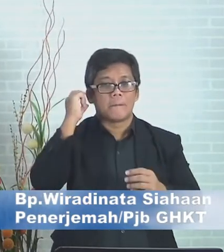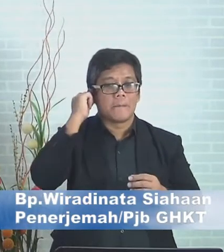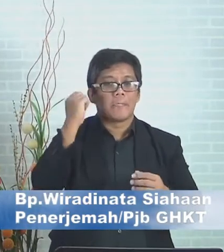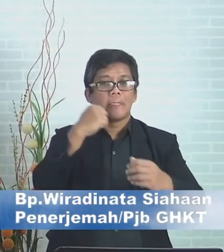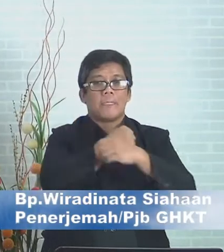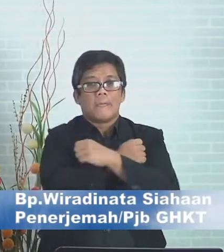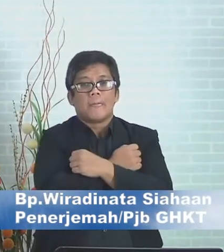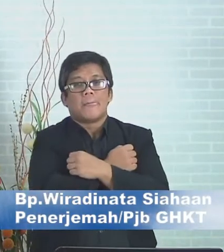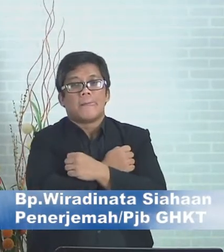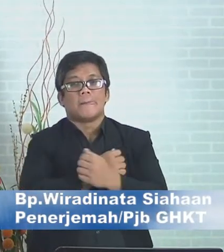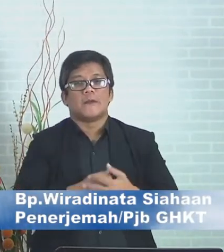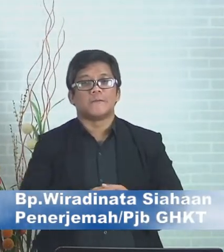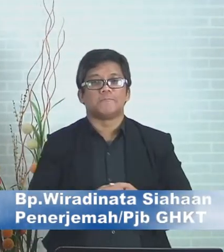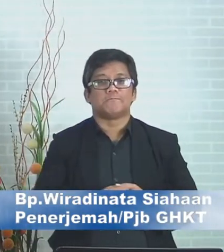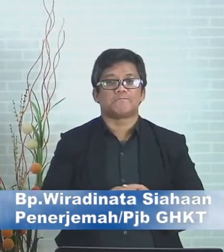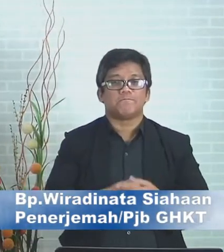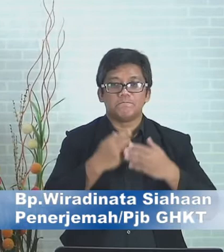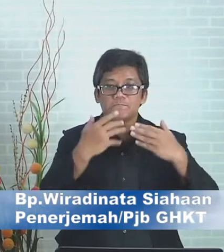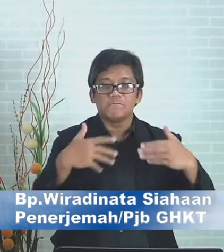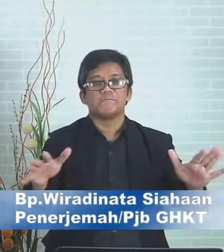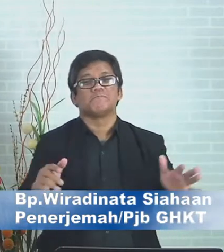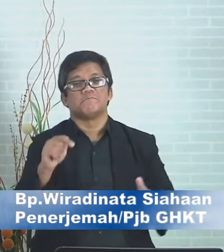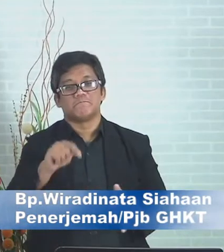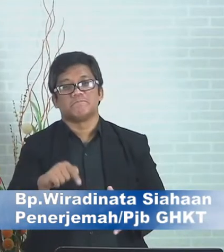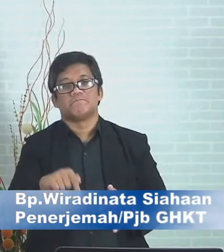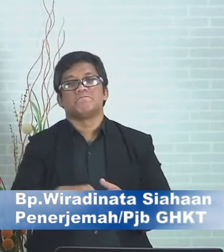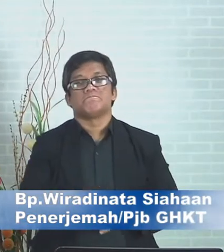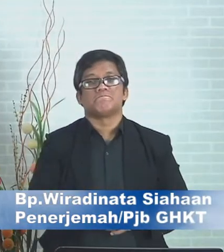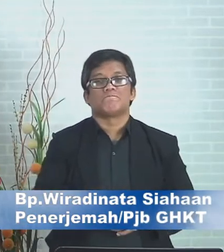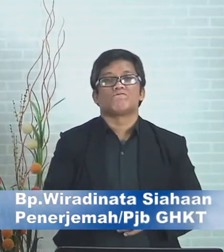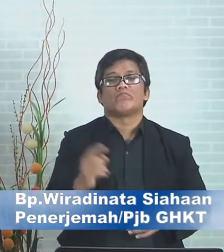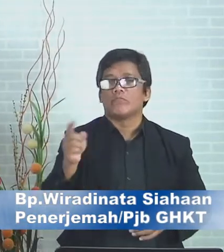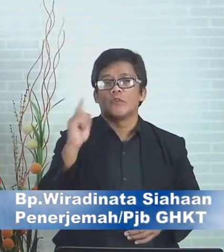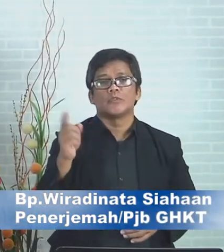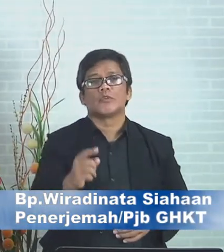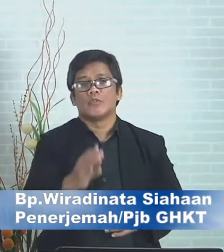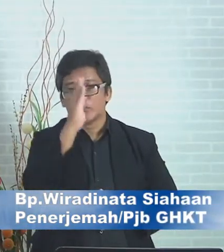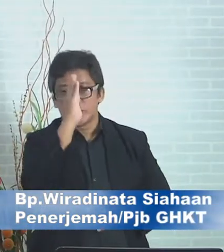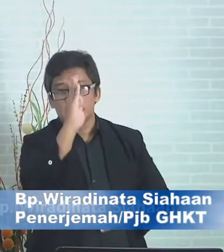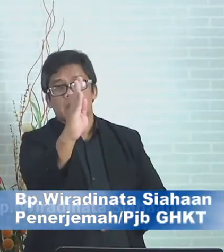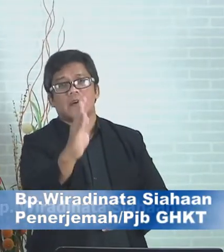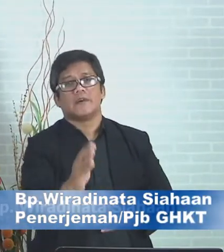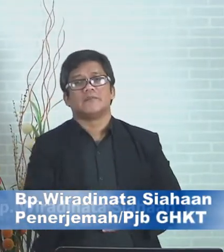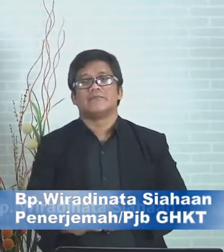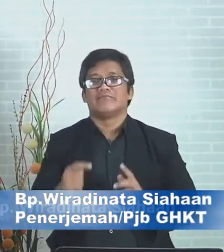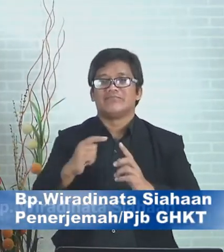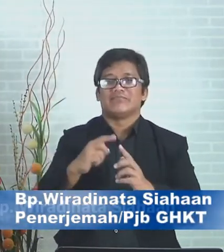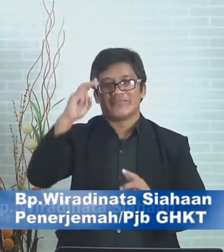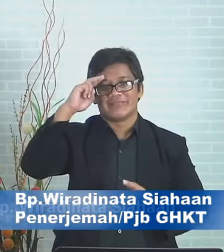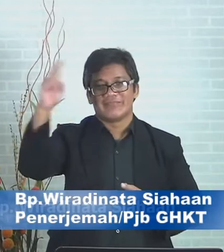sebelum kita akan mengakhiri seluruh ibadah kita pada saat ini ya terus setiap di dalam Tuhan ya